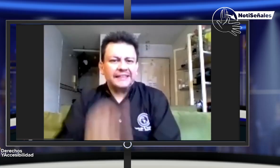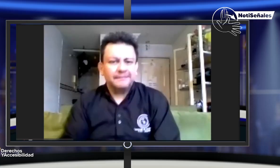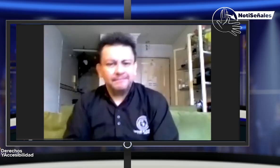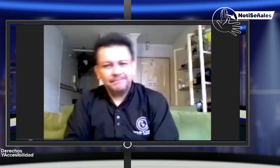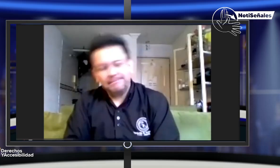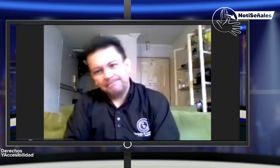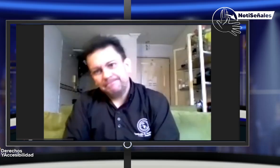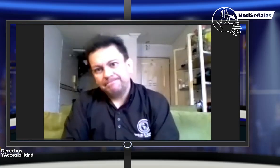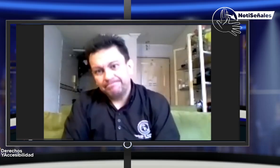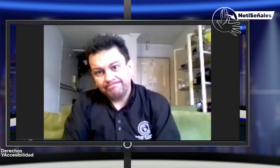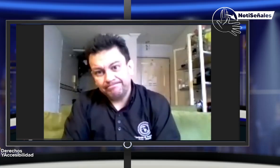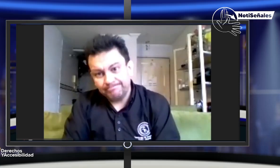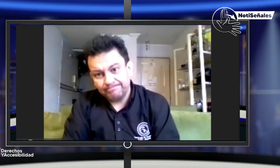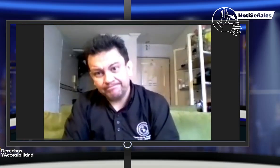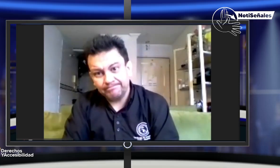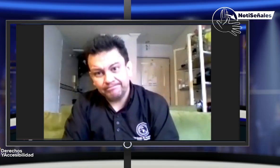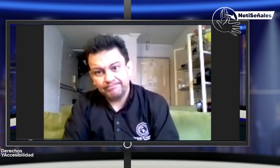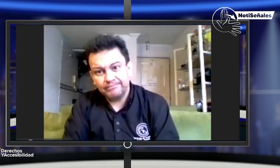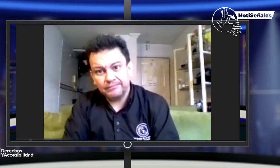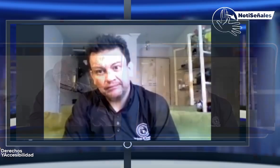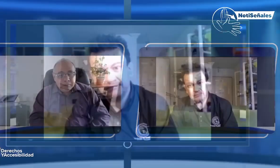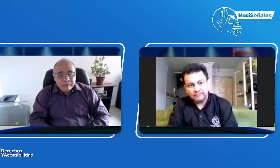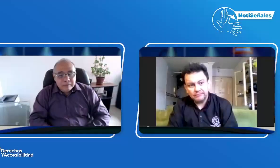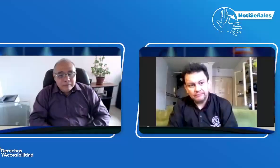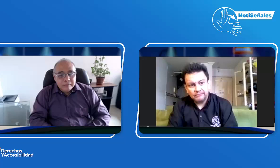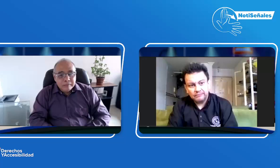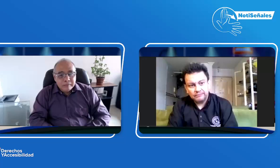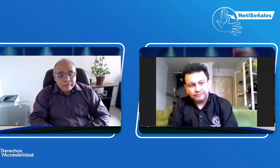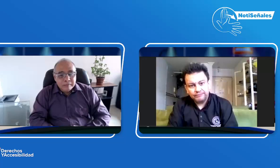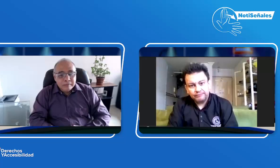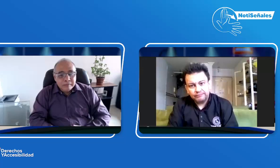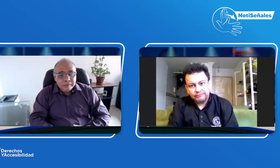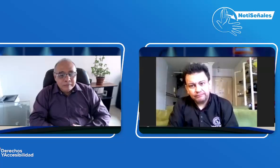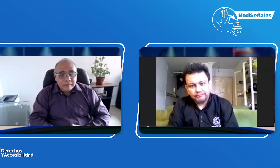Entonces, ¿cómo poder solucionar esta situación? Esa sería mi pregunta.